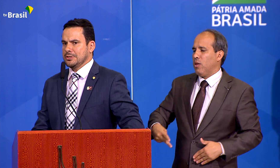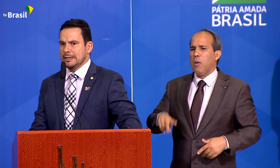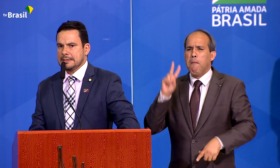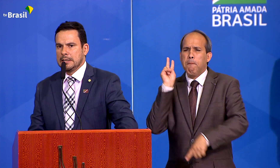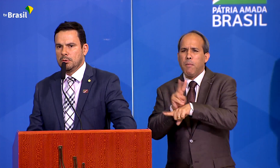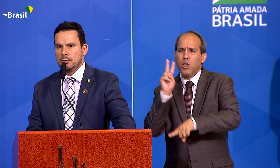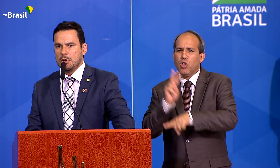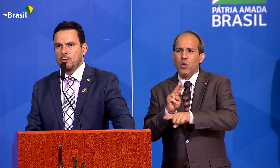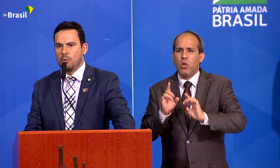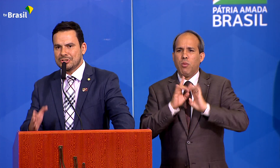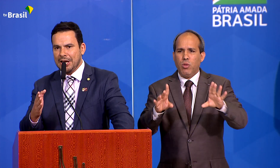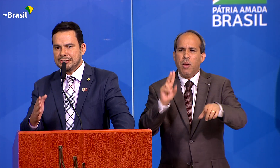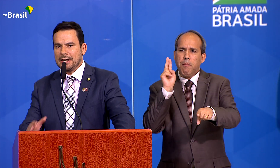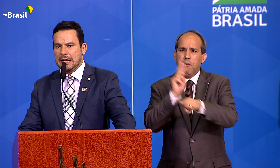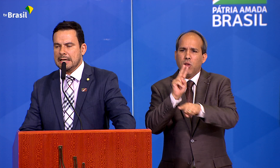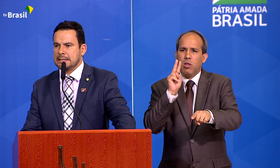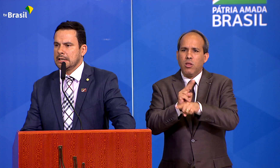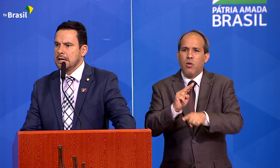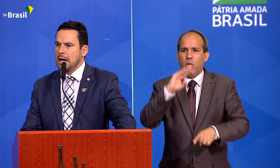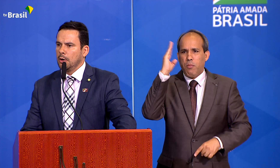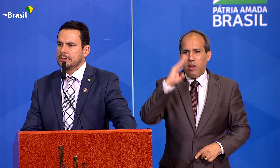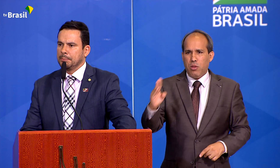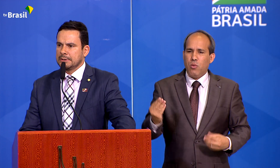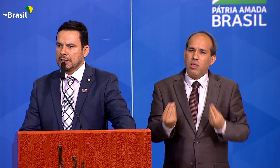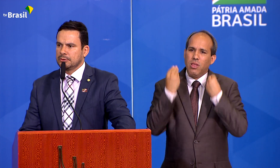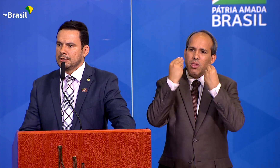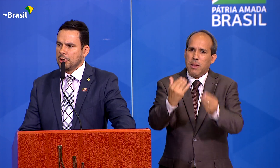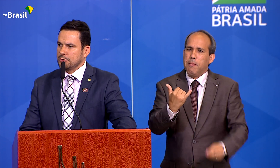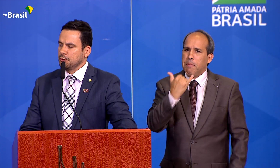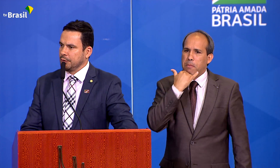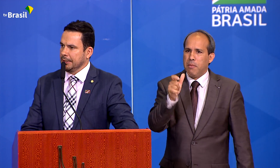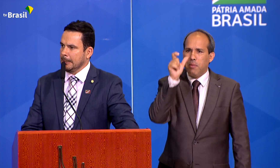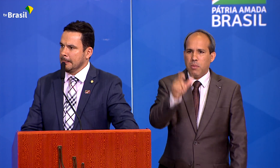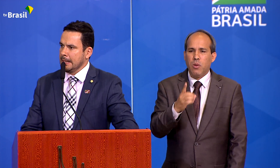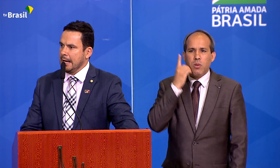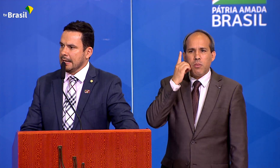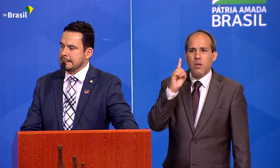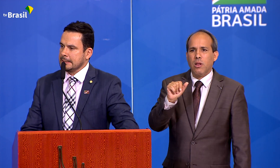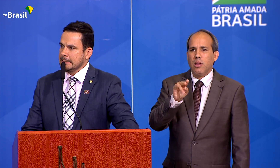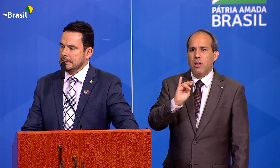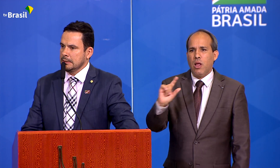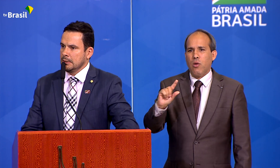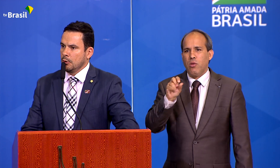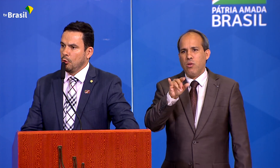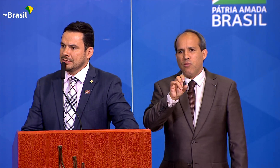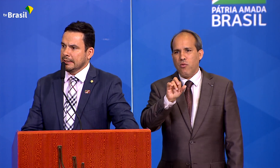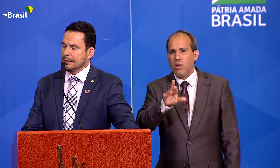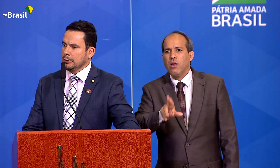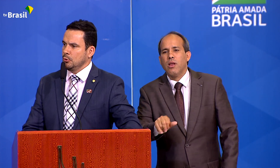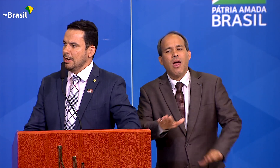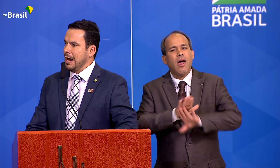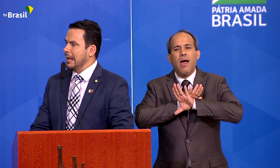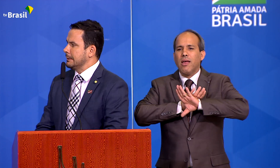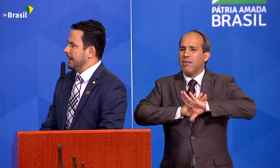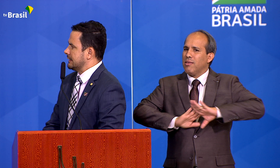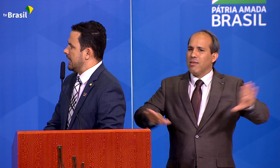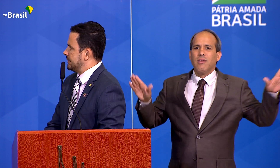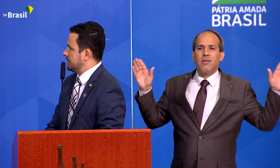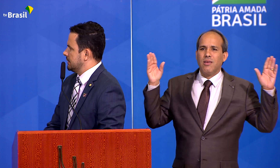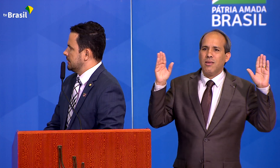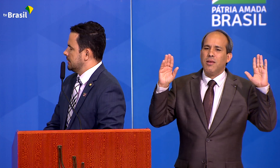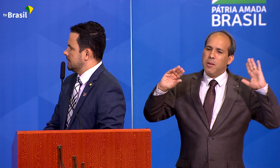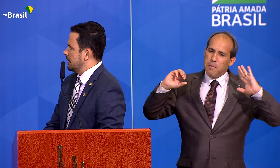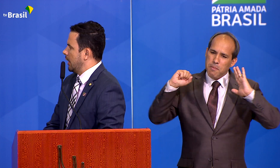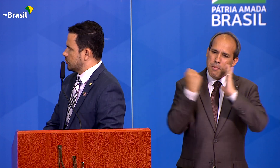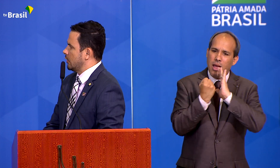protegendo a nossa nação concede a graça ao Deputado Daniel Silveira assim concedendo a